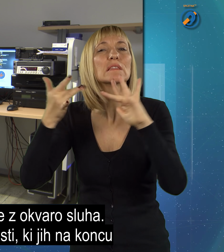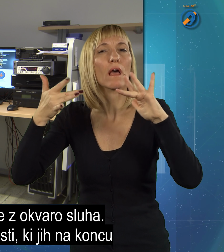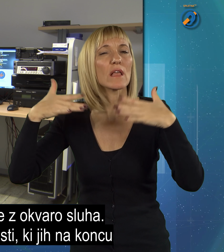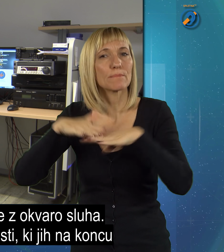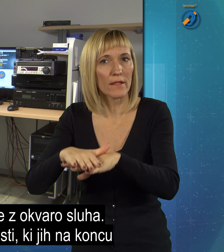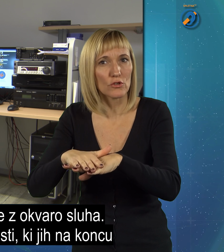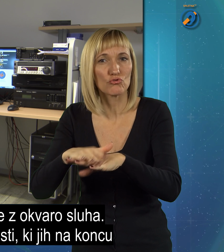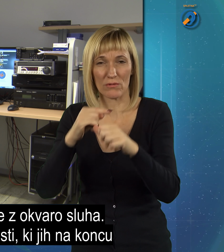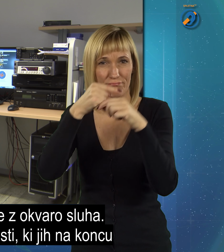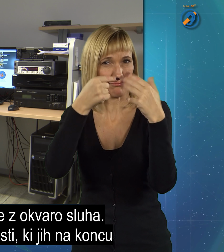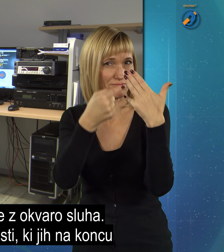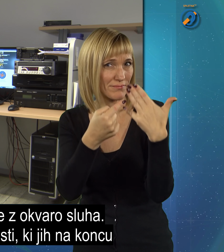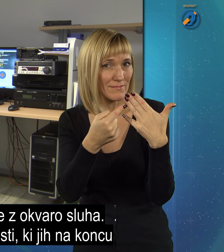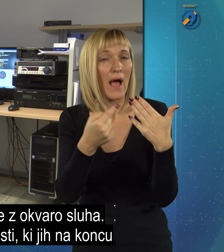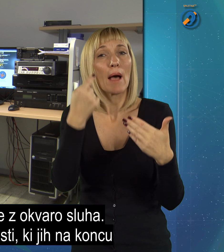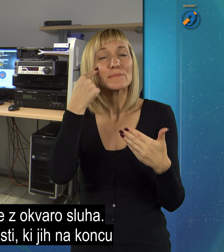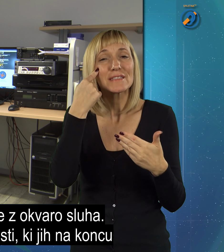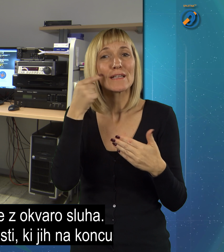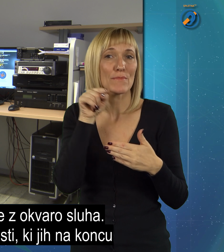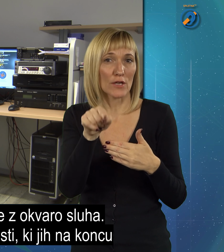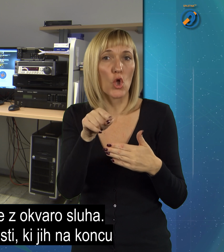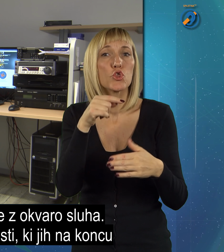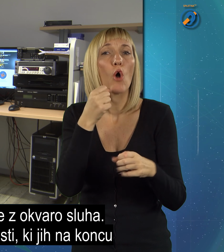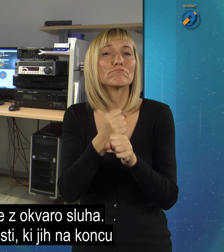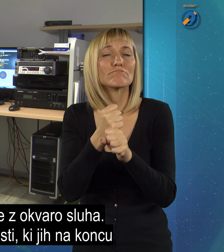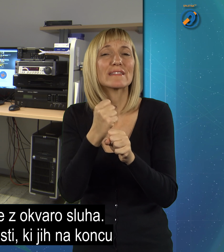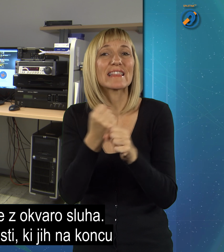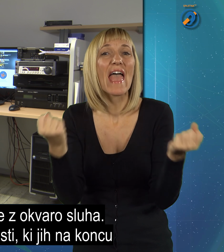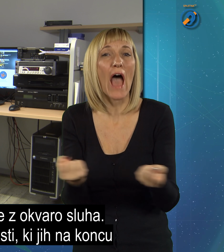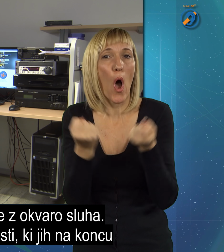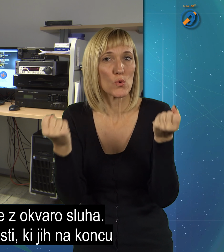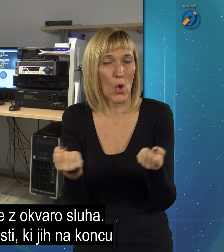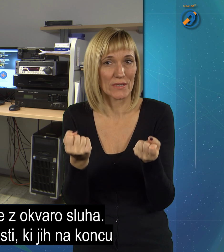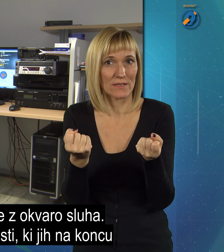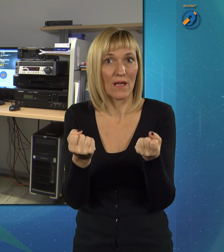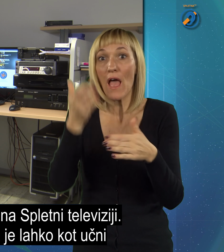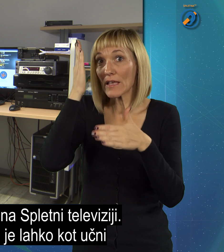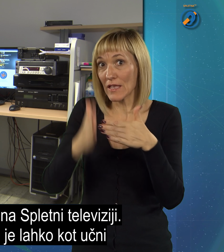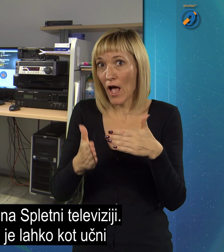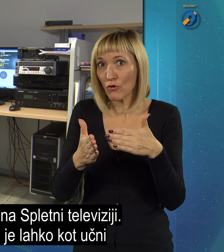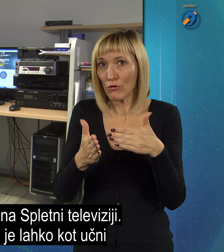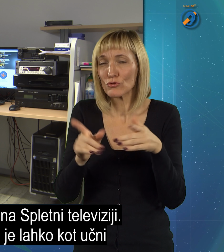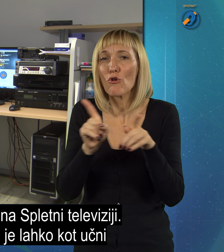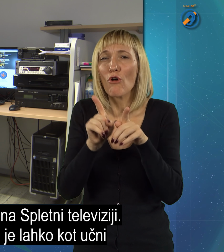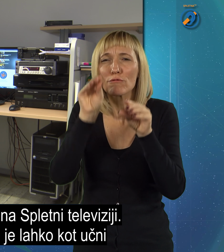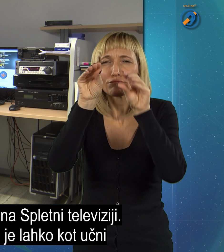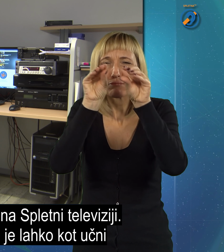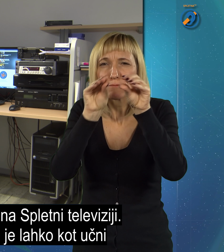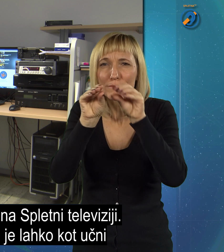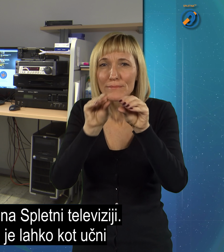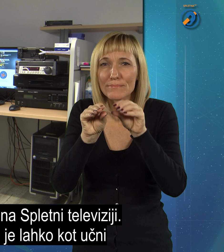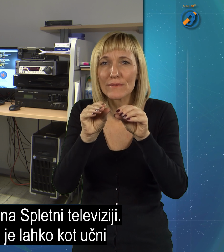sluha, vse to se mi zdi, da so dejavnosti, ki jih na koncu v nekakšen